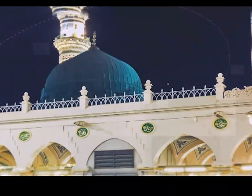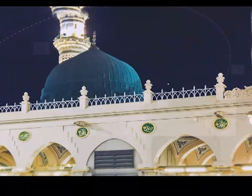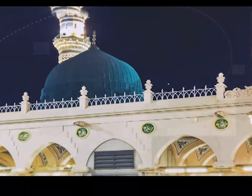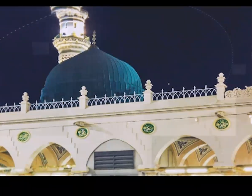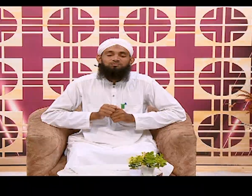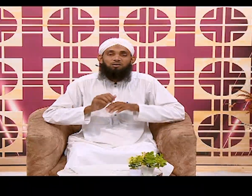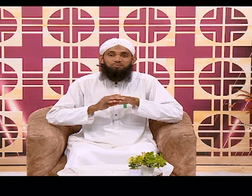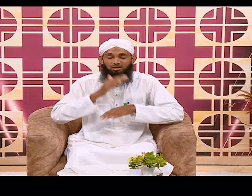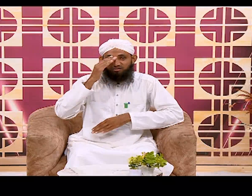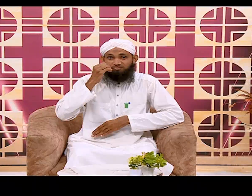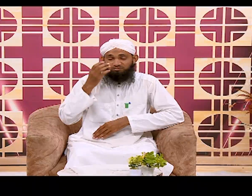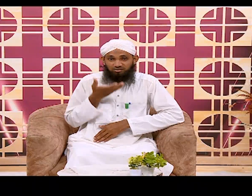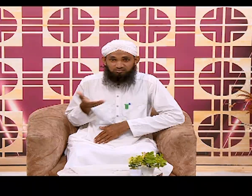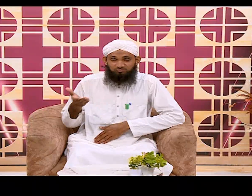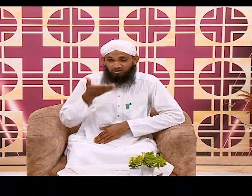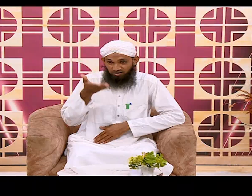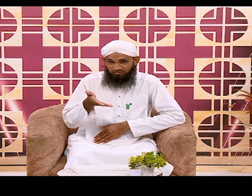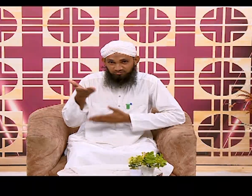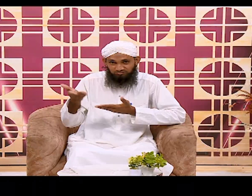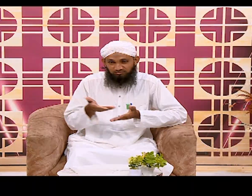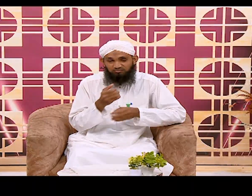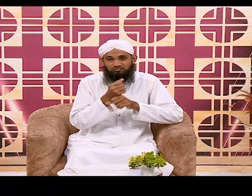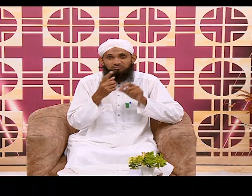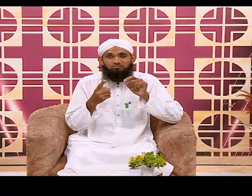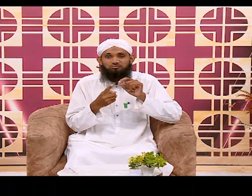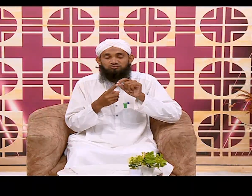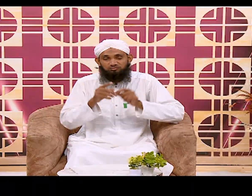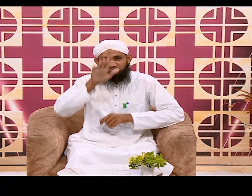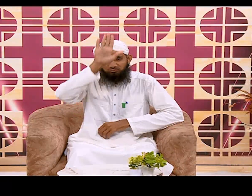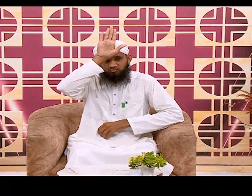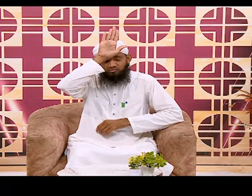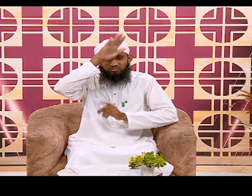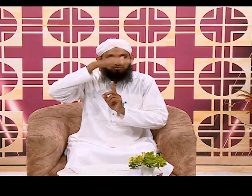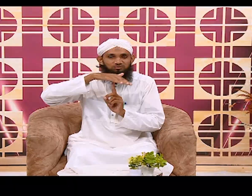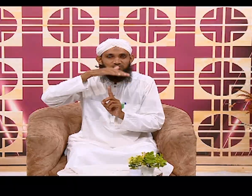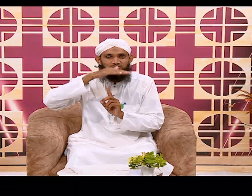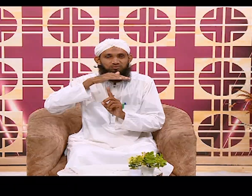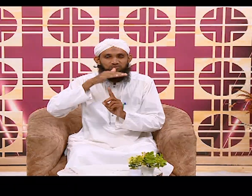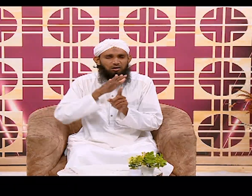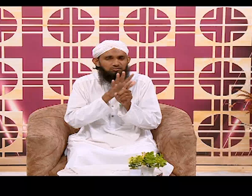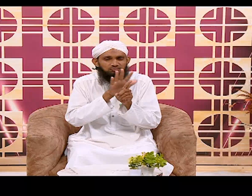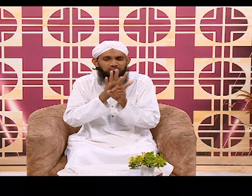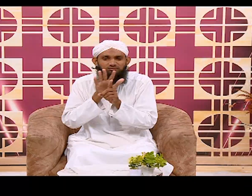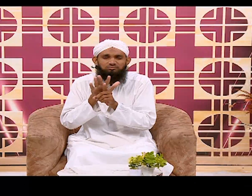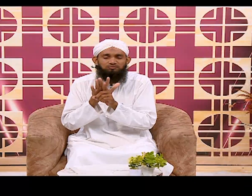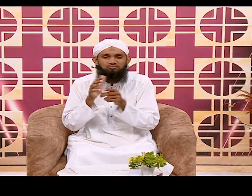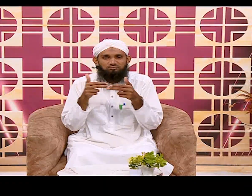محمد۔ پیارے اسلامی بھائیوں، آئیے حضور غوث پاک رحمت اللہ علیہ کی سبق آموز نصیحت سنتے